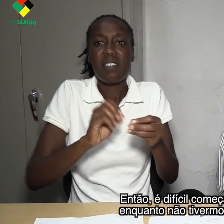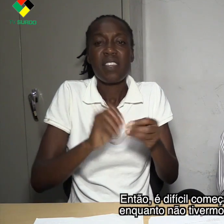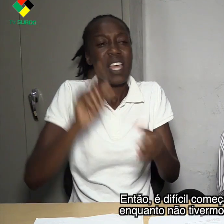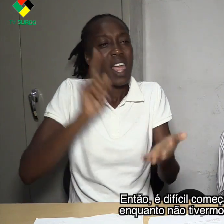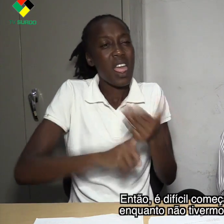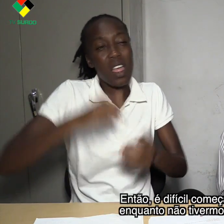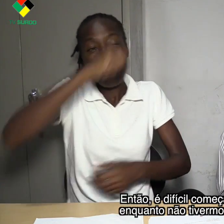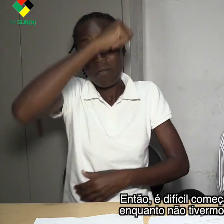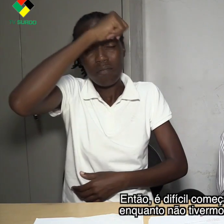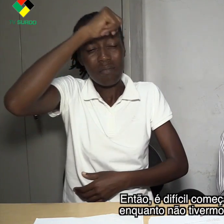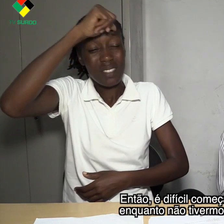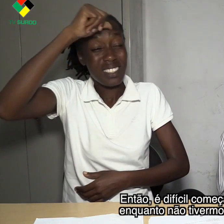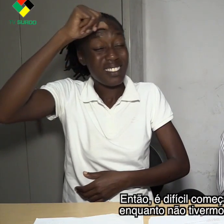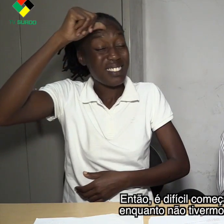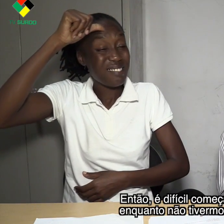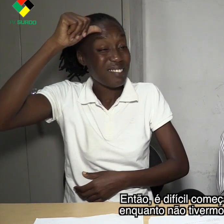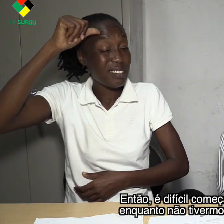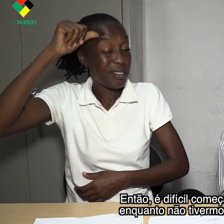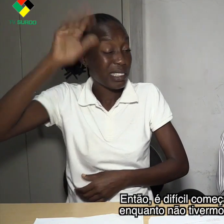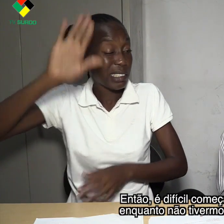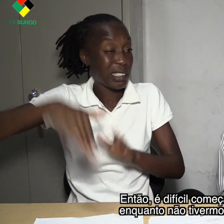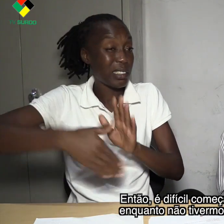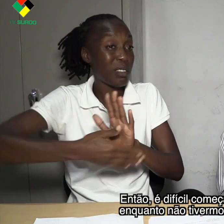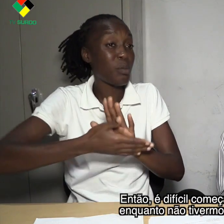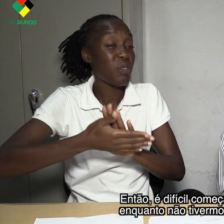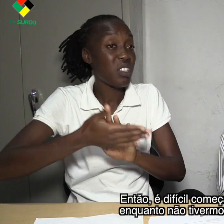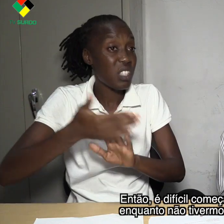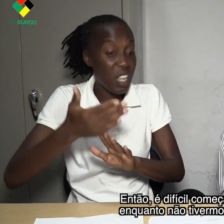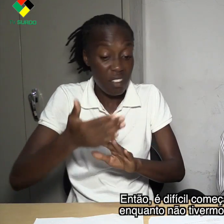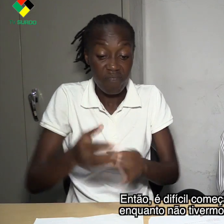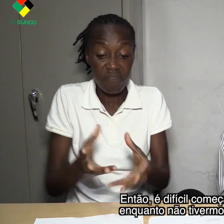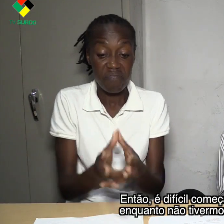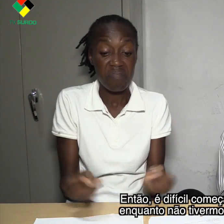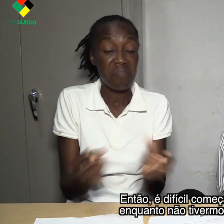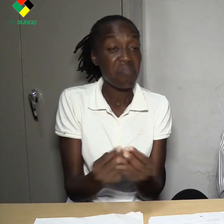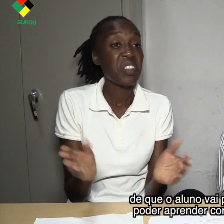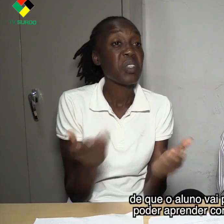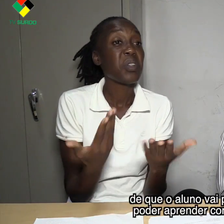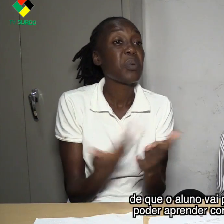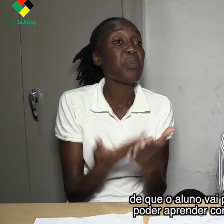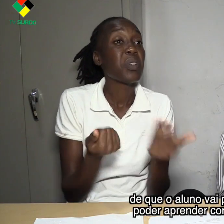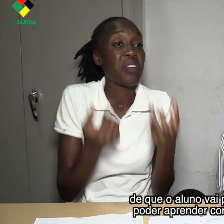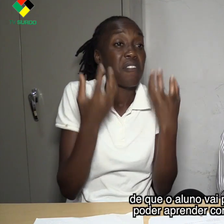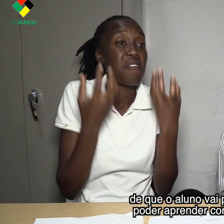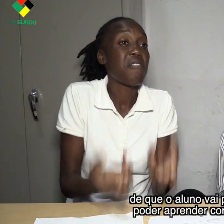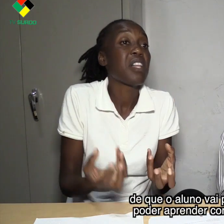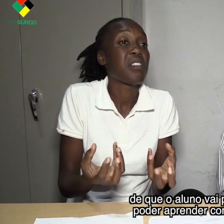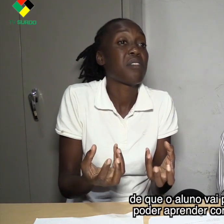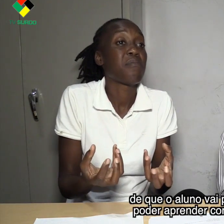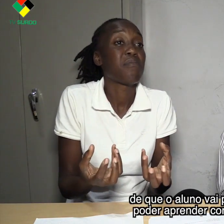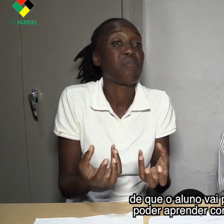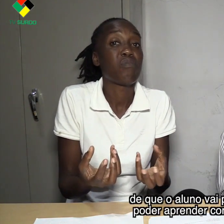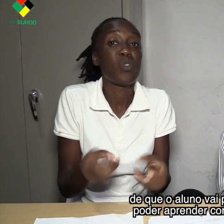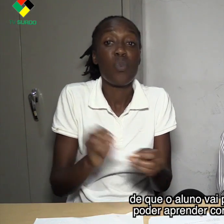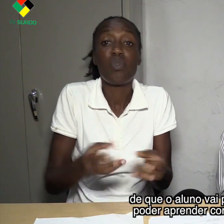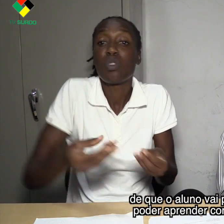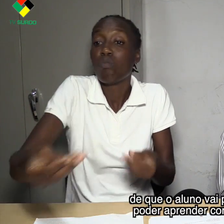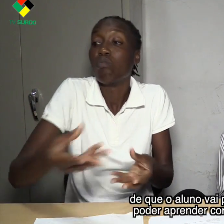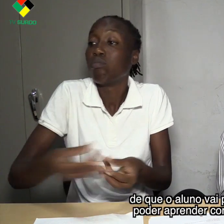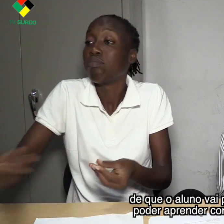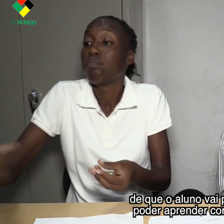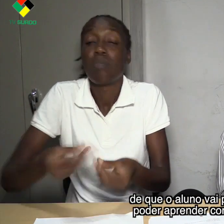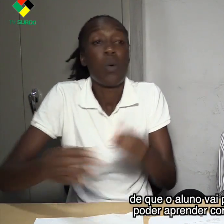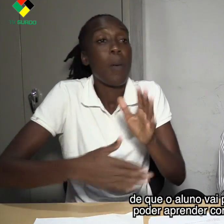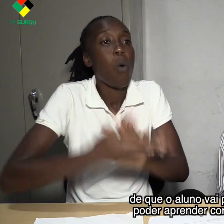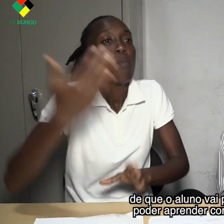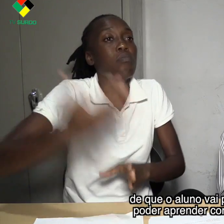começarmos com as aulas enquanto não tivermos este material que o aluno vai precisar para